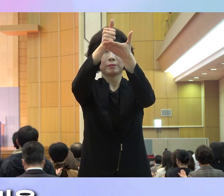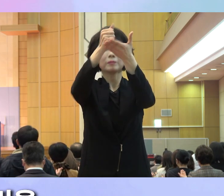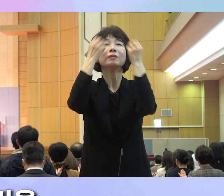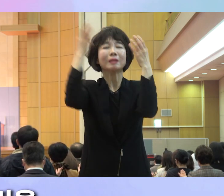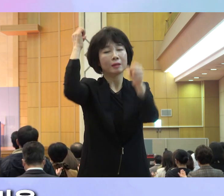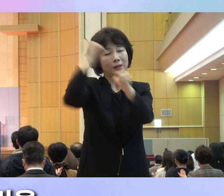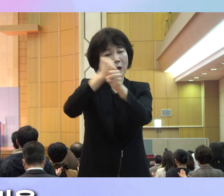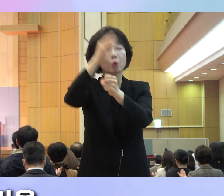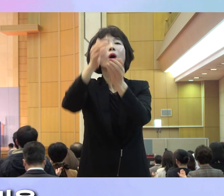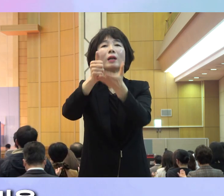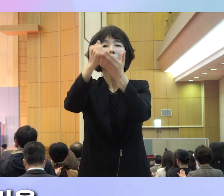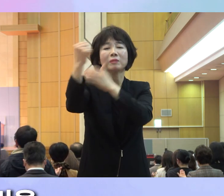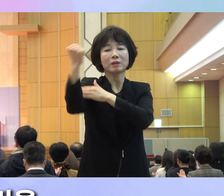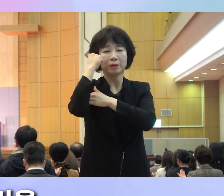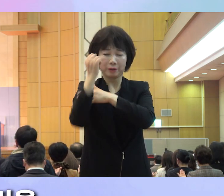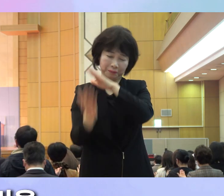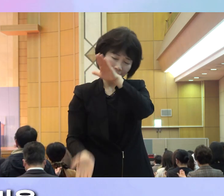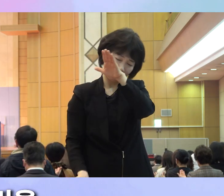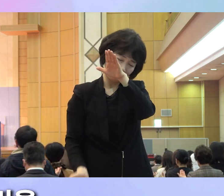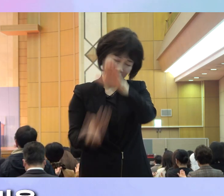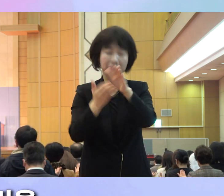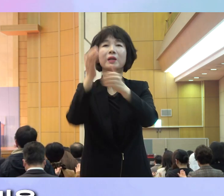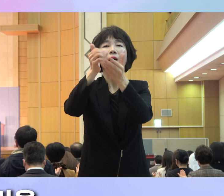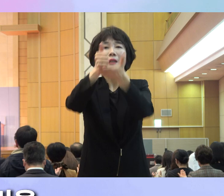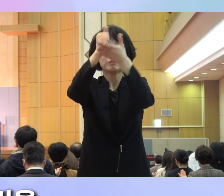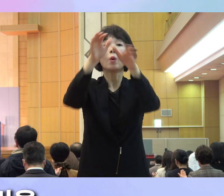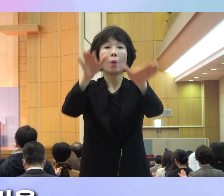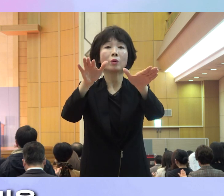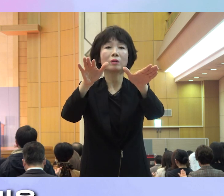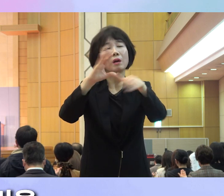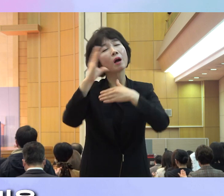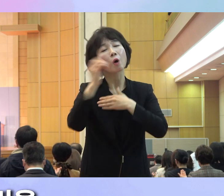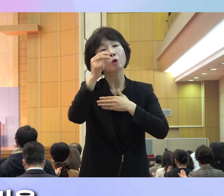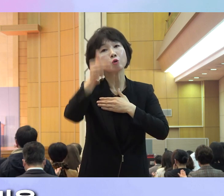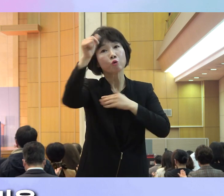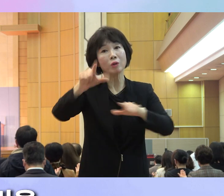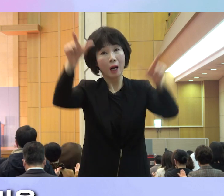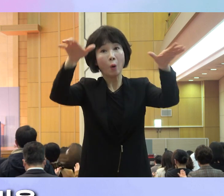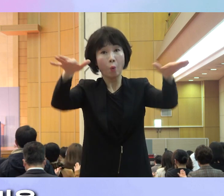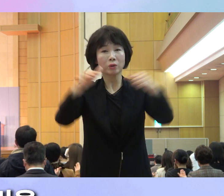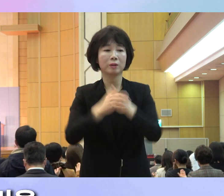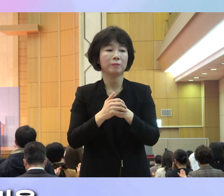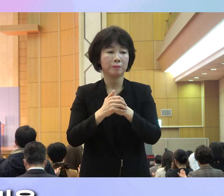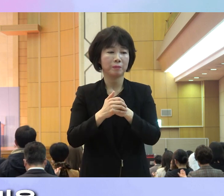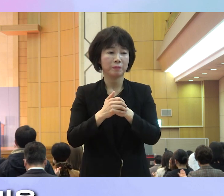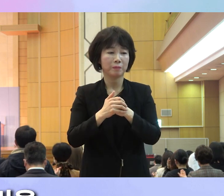창조의 하나님, 전능하신 하나님, 오늘 거룩한 주일날